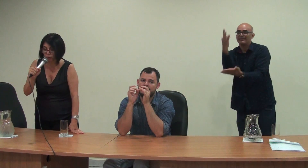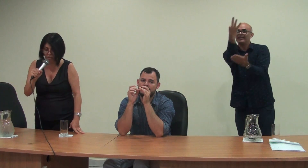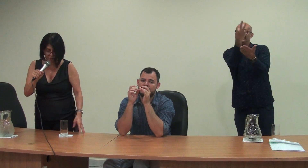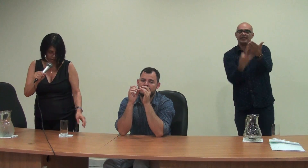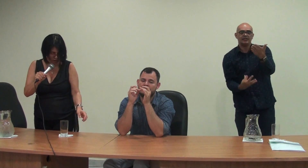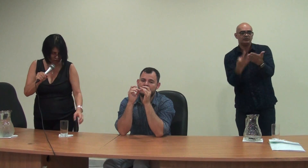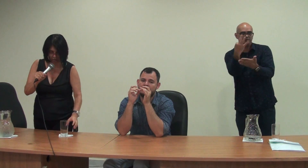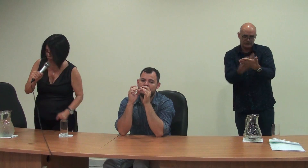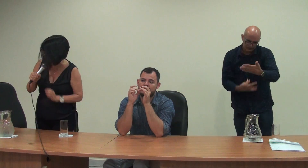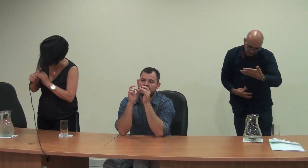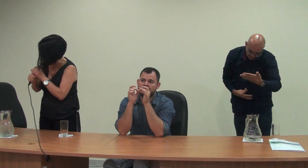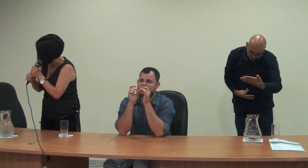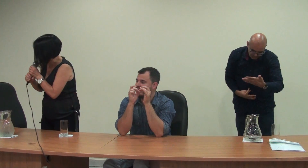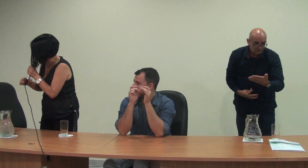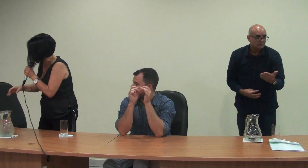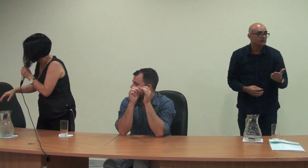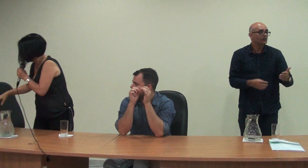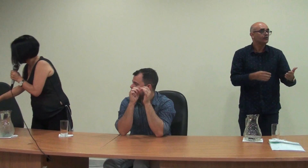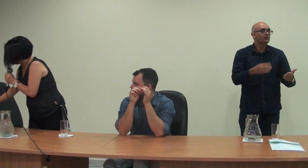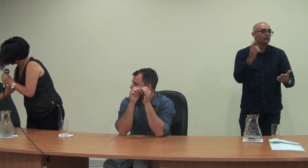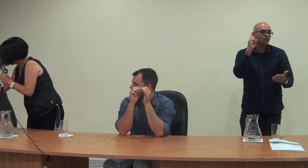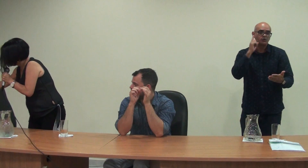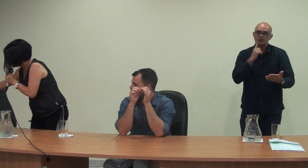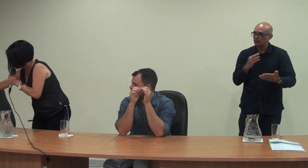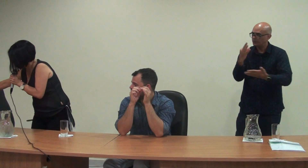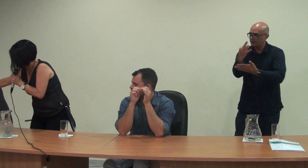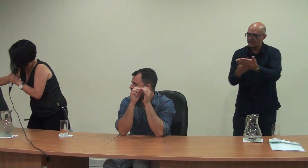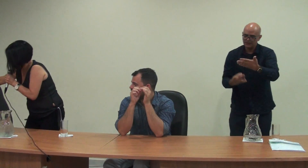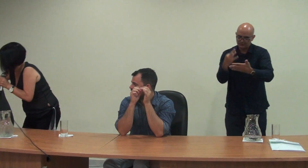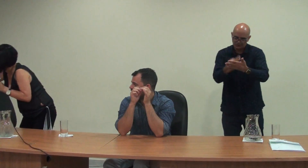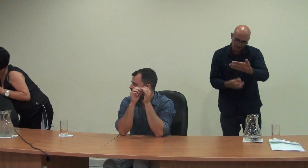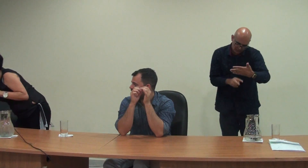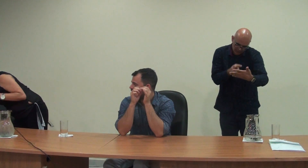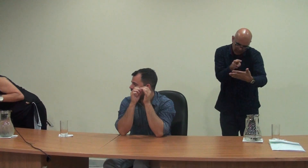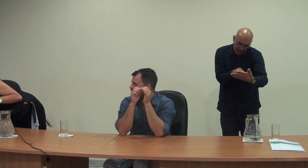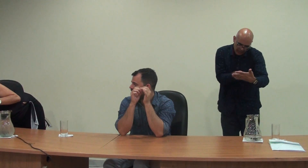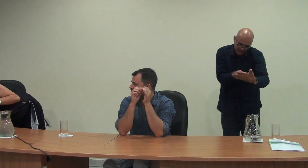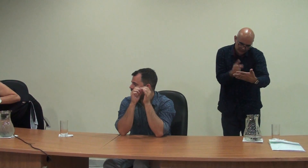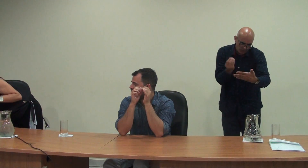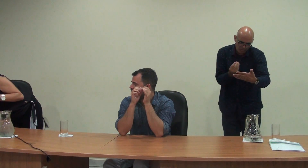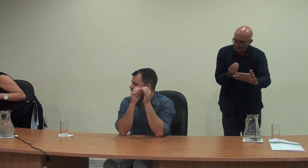Ele vai ler o texto assim, ó. Se der um texto em português, ele vai pegar o texto e vai ler assim, ó.